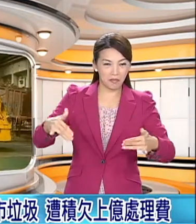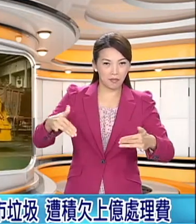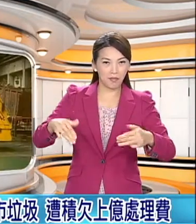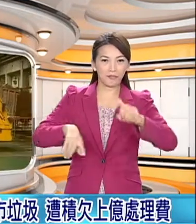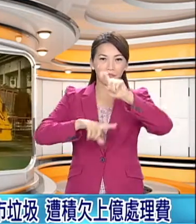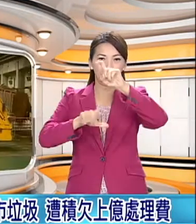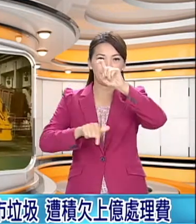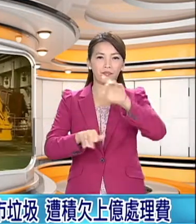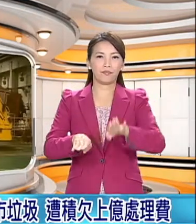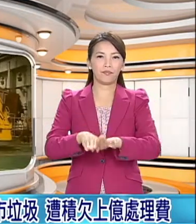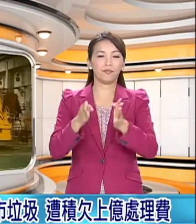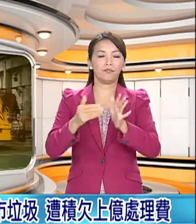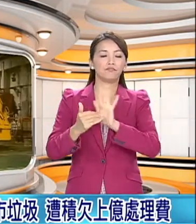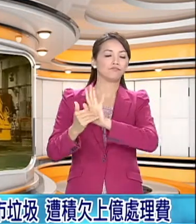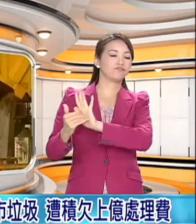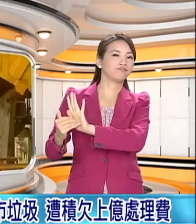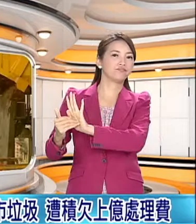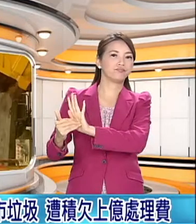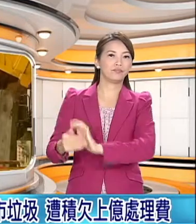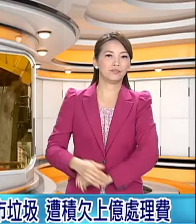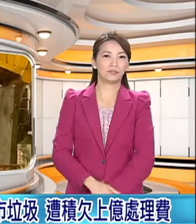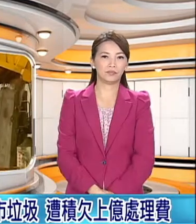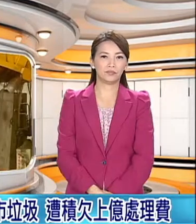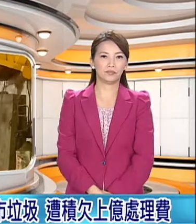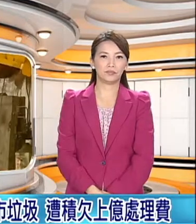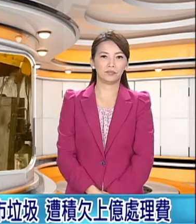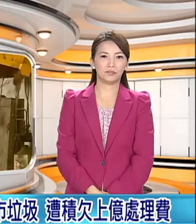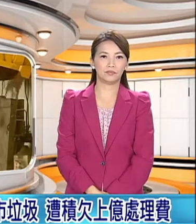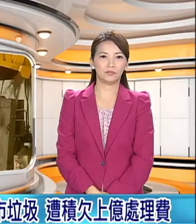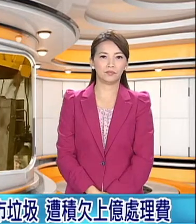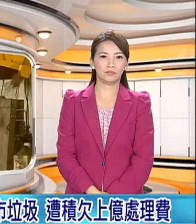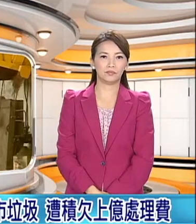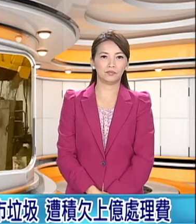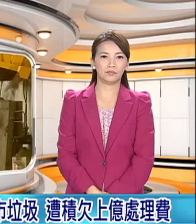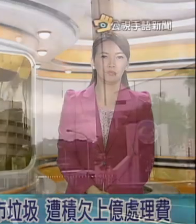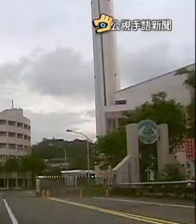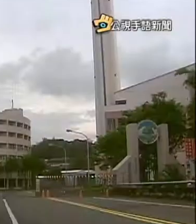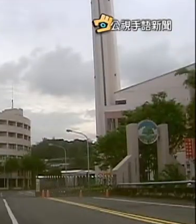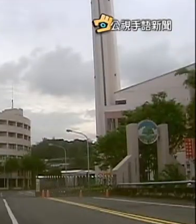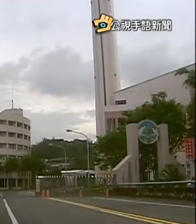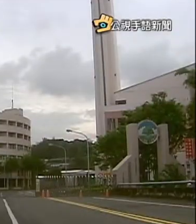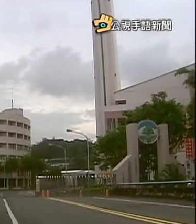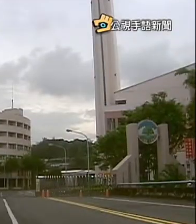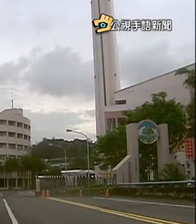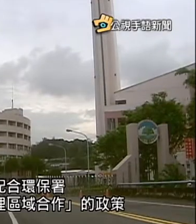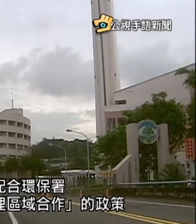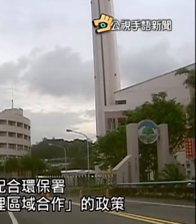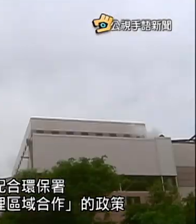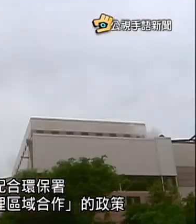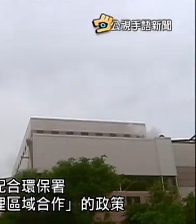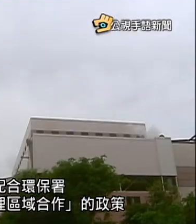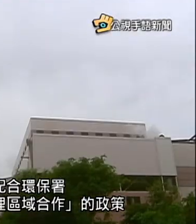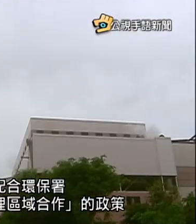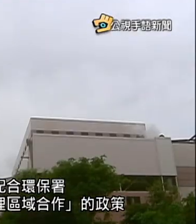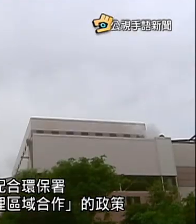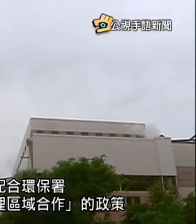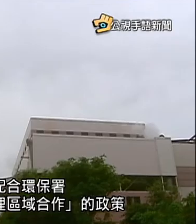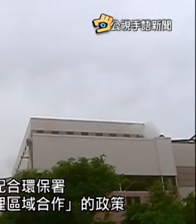之前付清，10月开始停收垃圾。 配合环保署垃圾处理区域合作的政